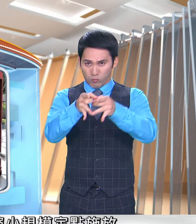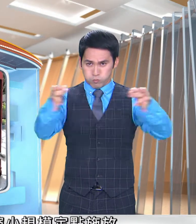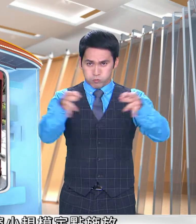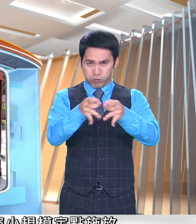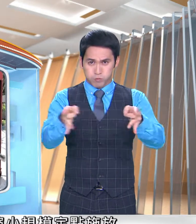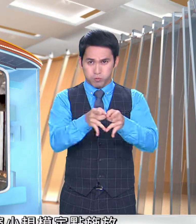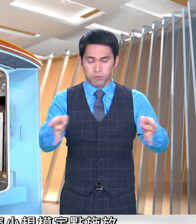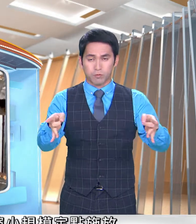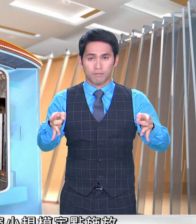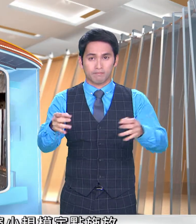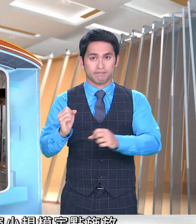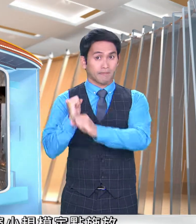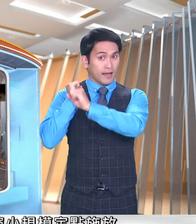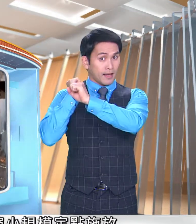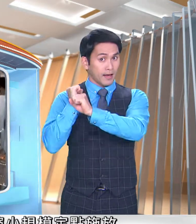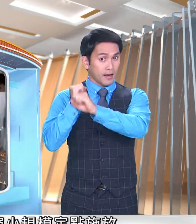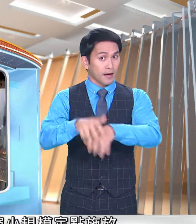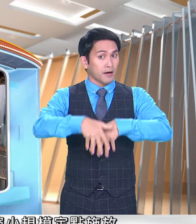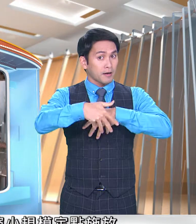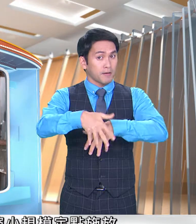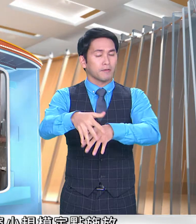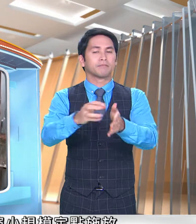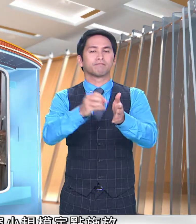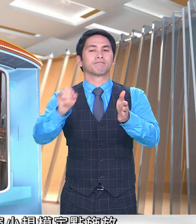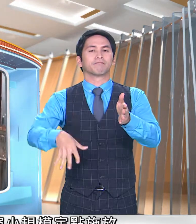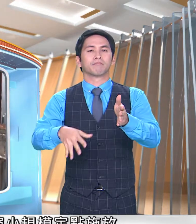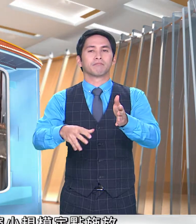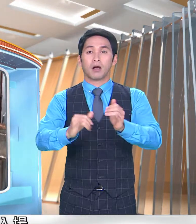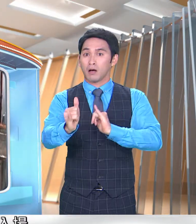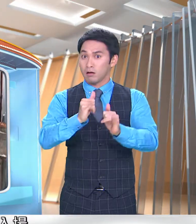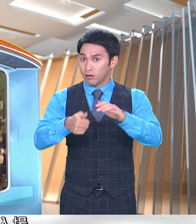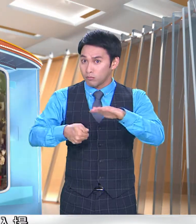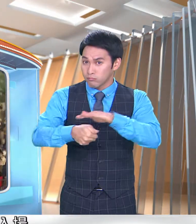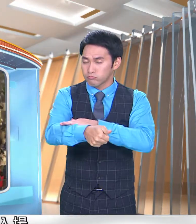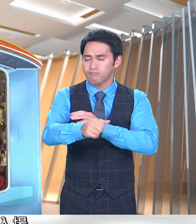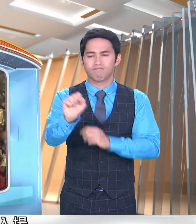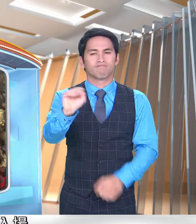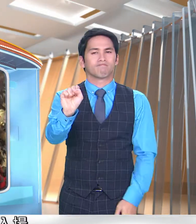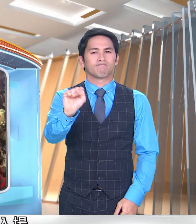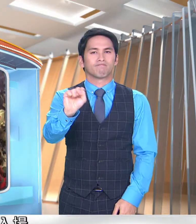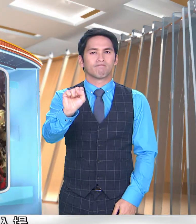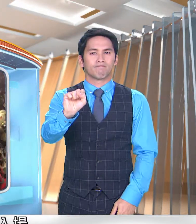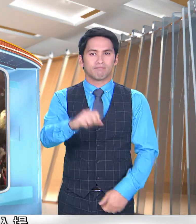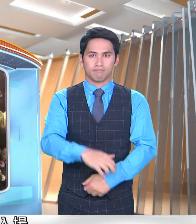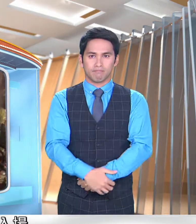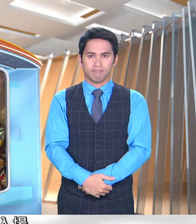缩小规模，定点释放，而且也不开放民众入场。